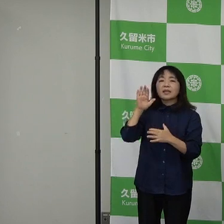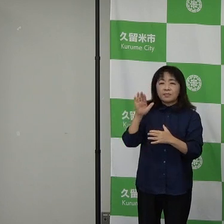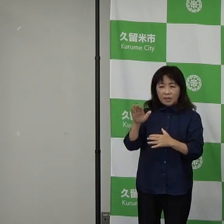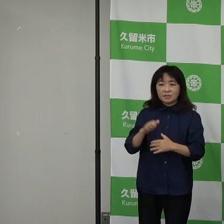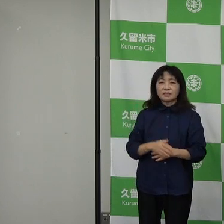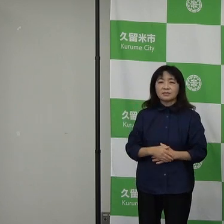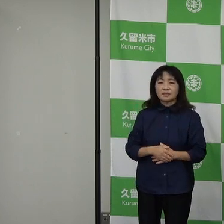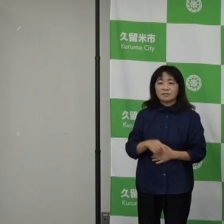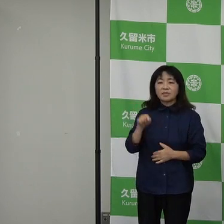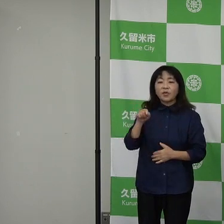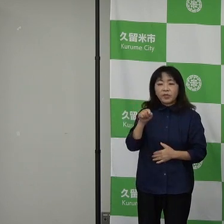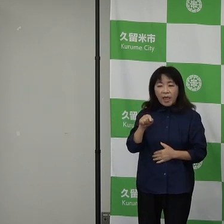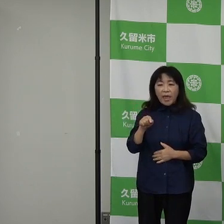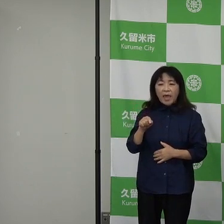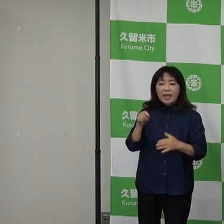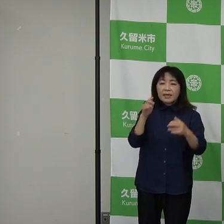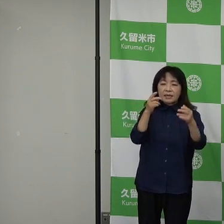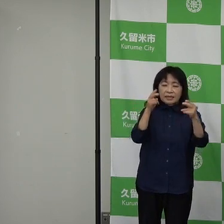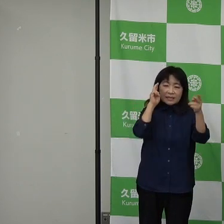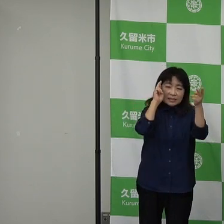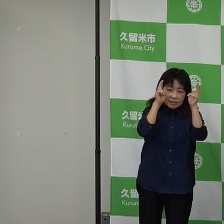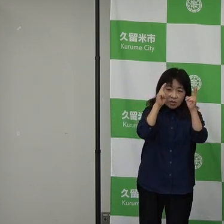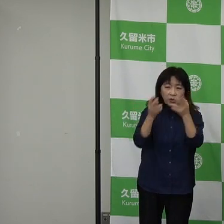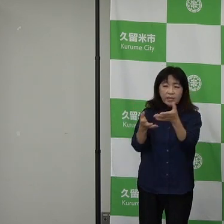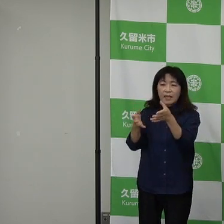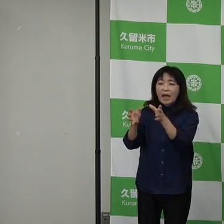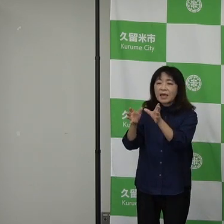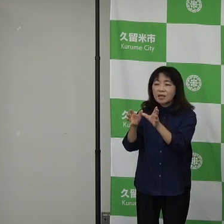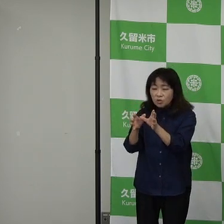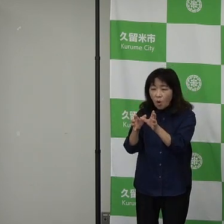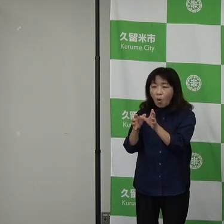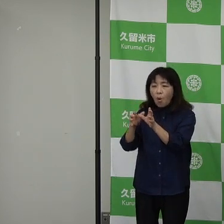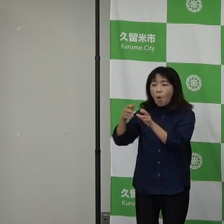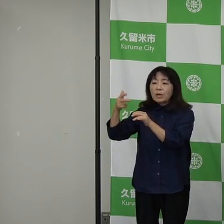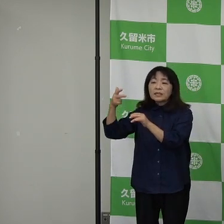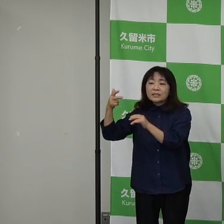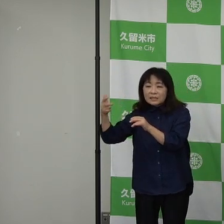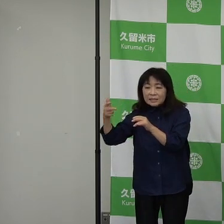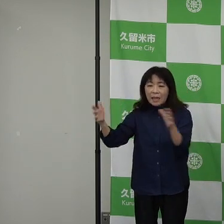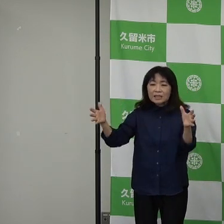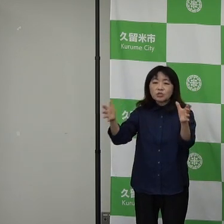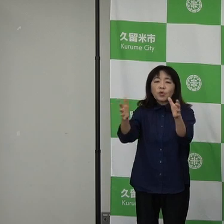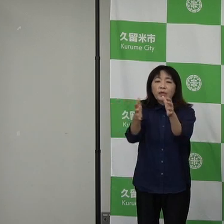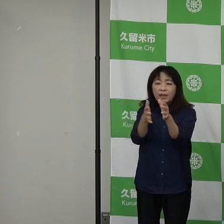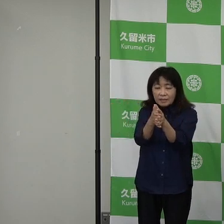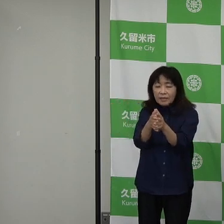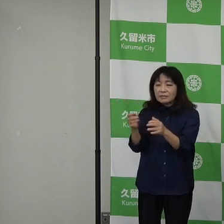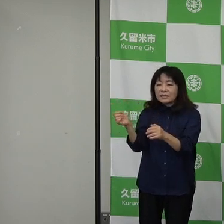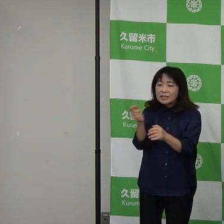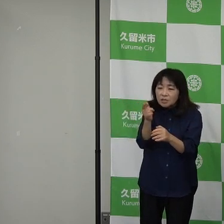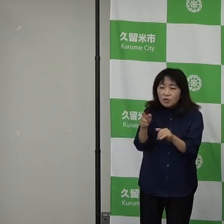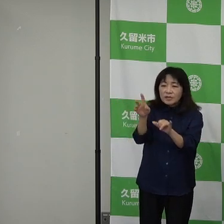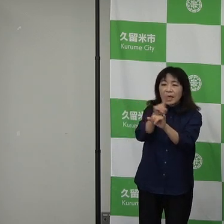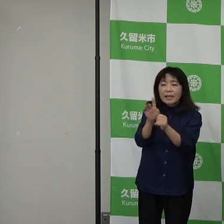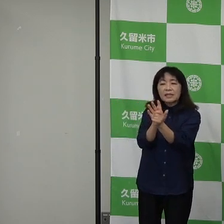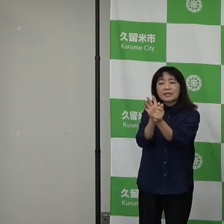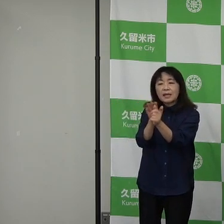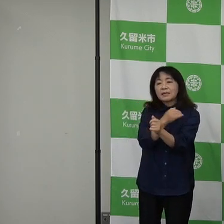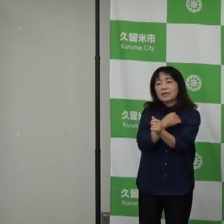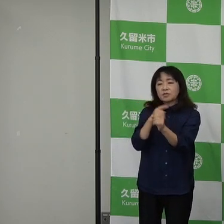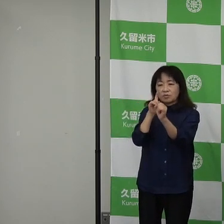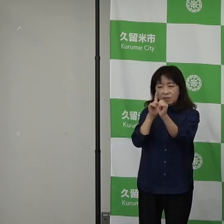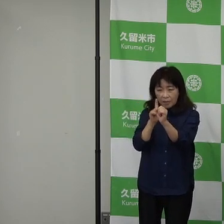。そこで企業や団体と官民一貫一体となって迅速な災害支援ができる